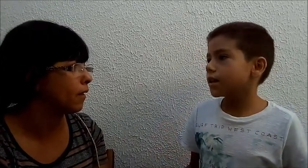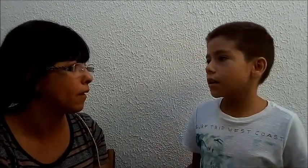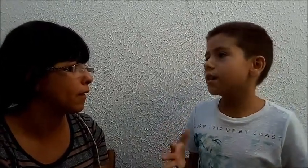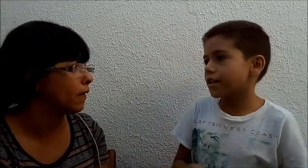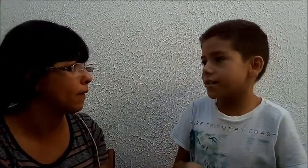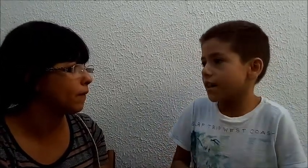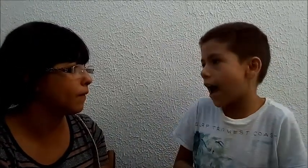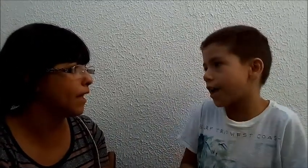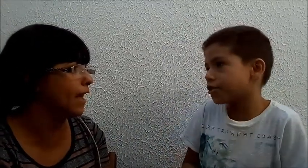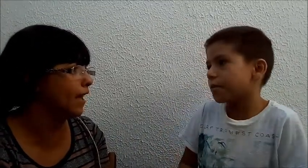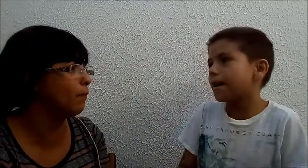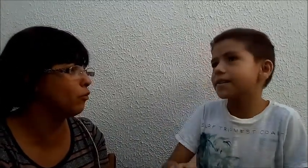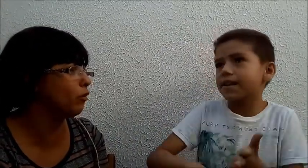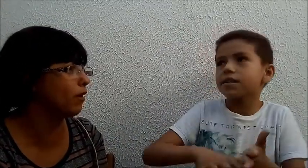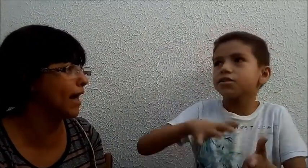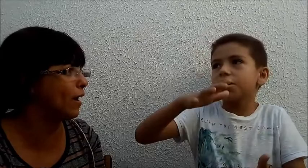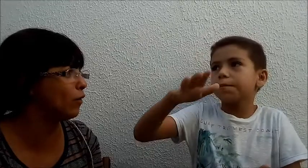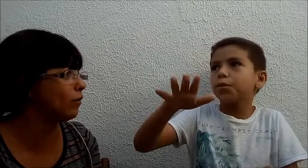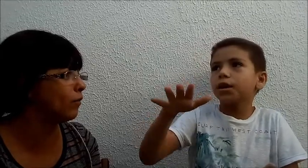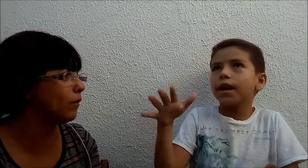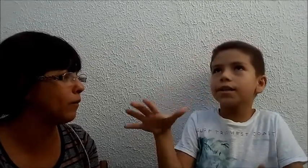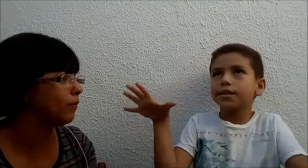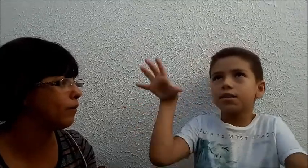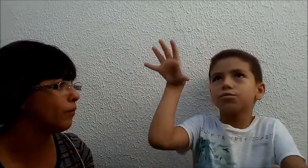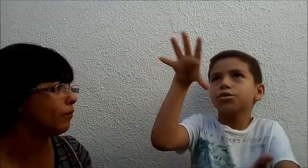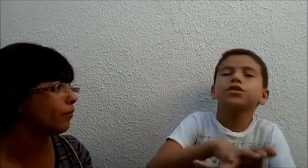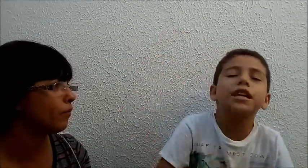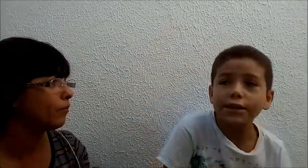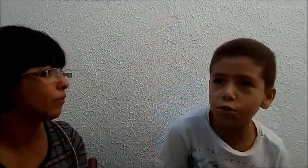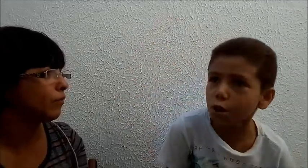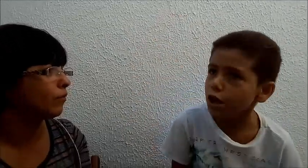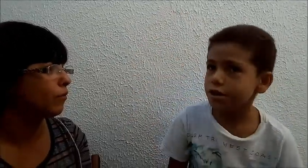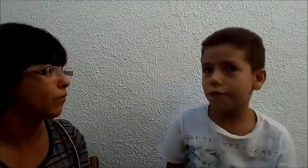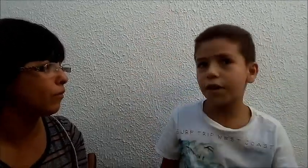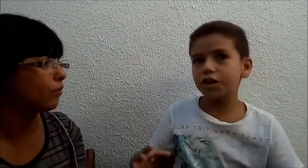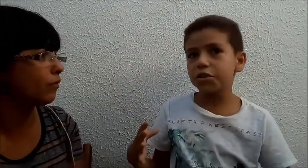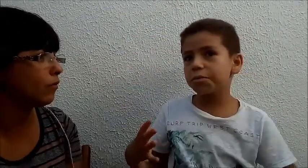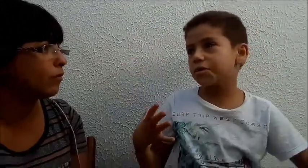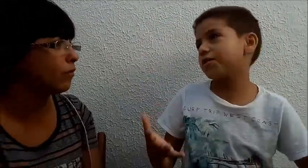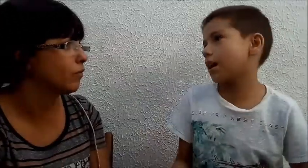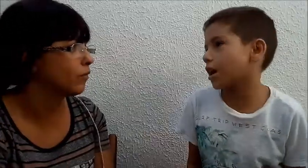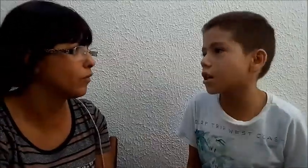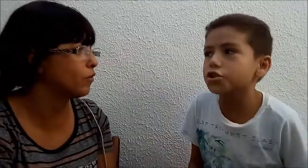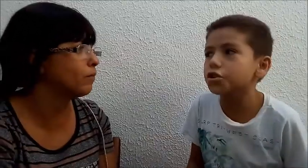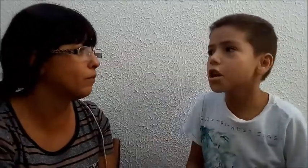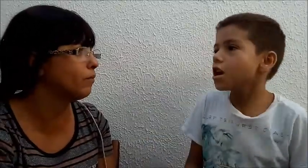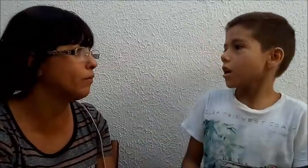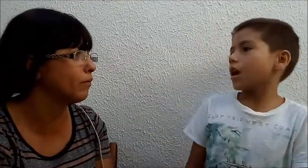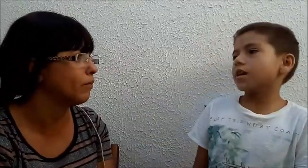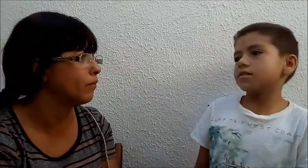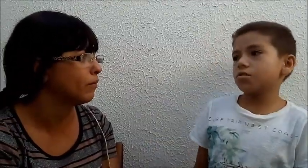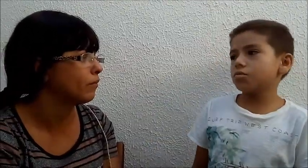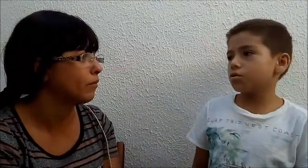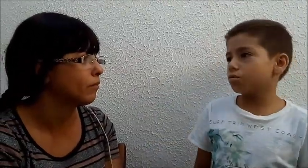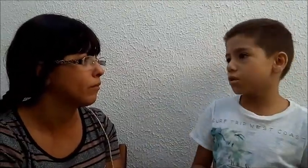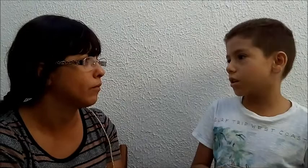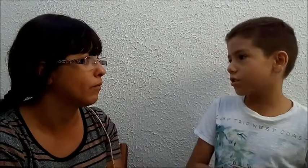cidade, mas quem, tipo, quem nasceu num sítio já fala, tipo, quem nasceu num lugar